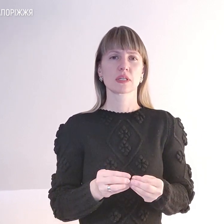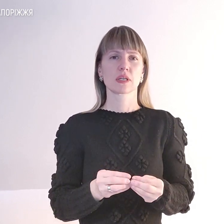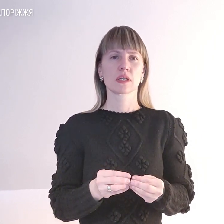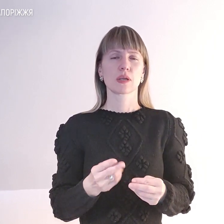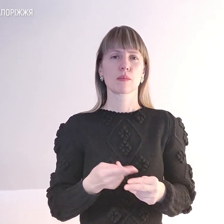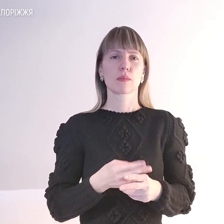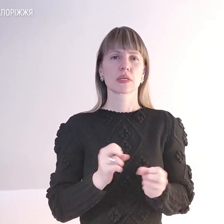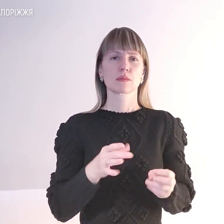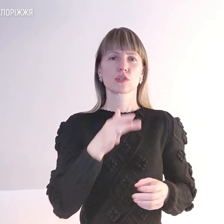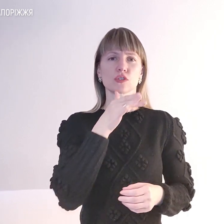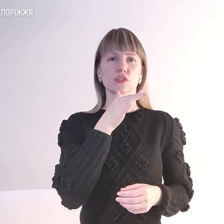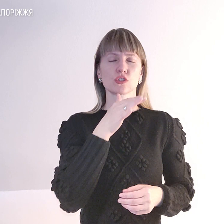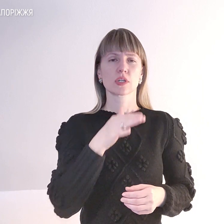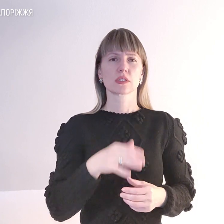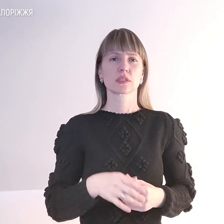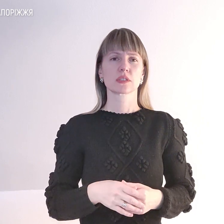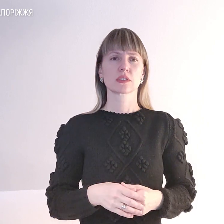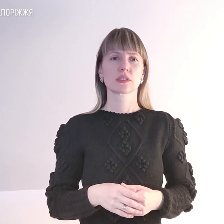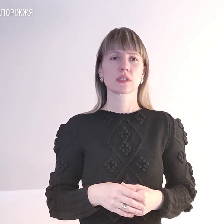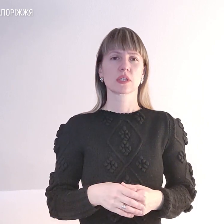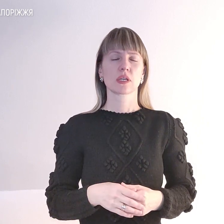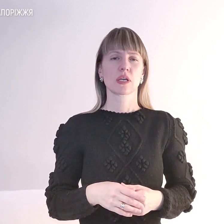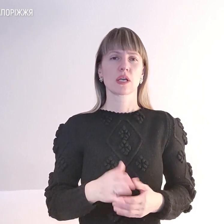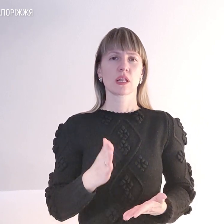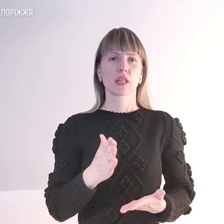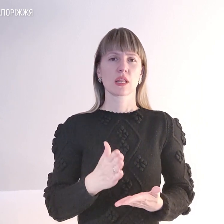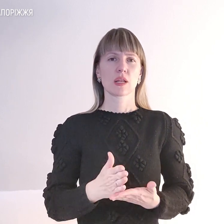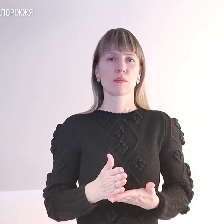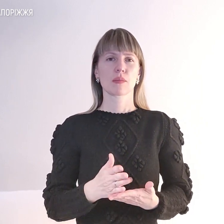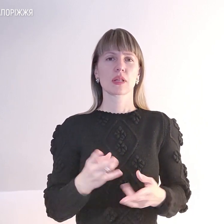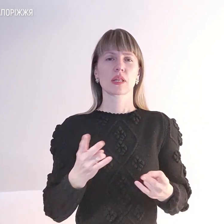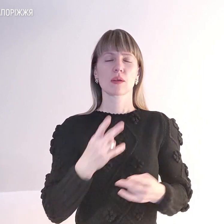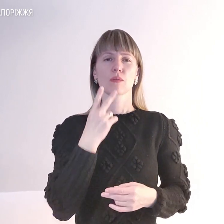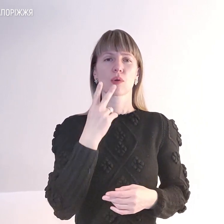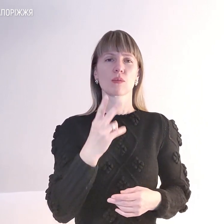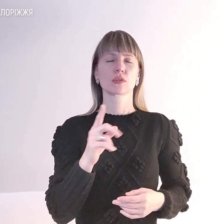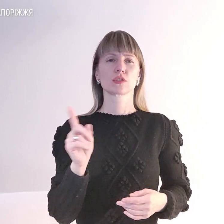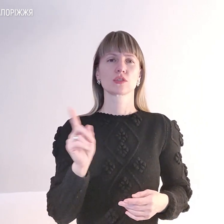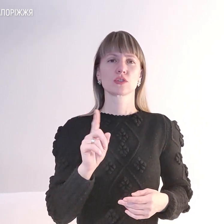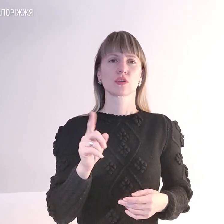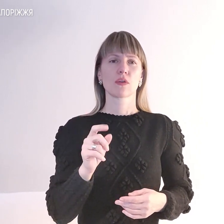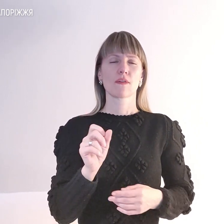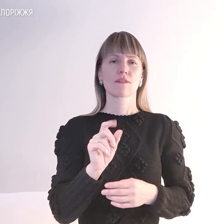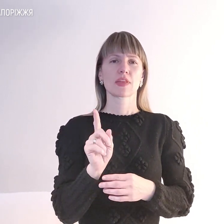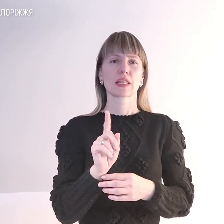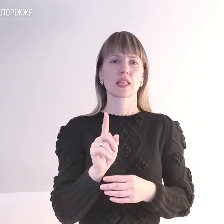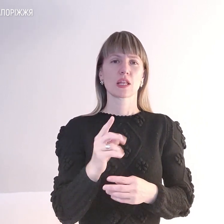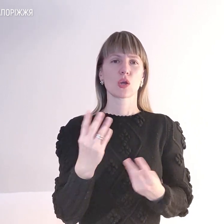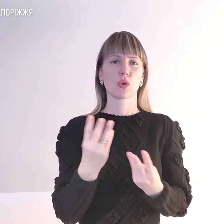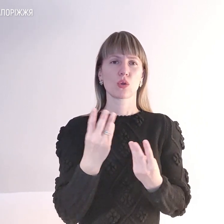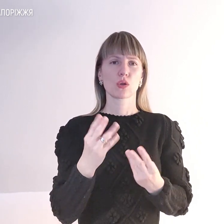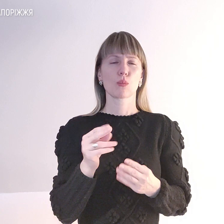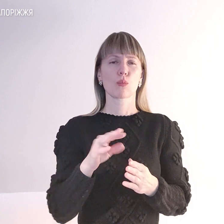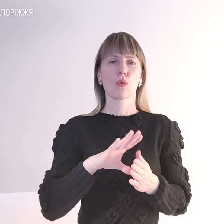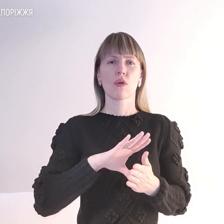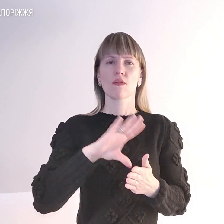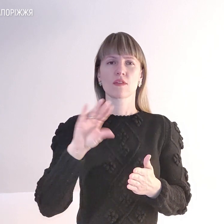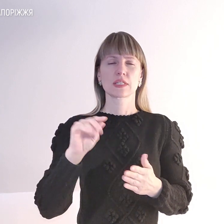Безпечний час. Люди тримають і треба побачити, що фітіль горить по всій висоті. Олексій каже,